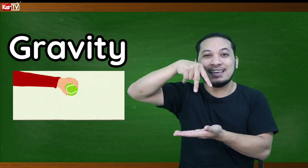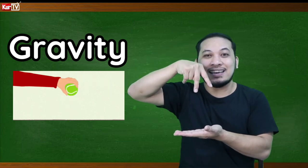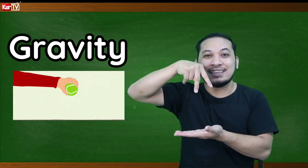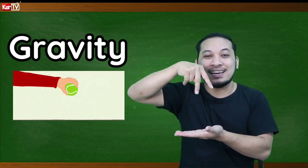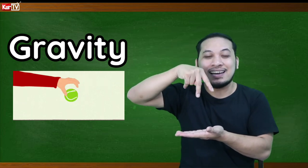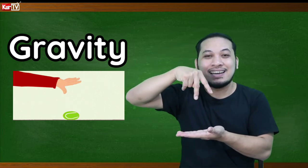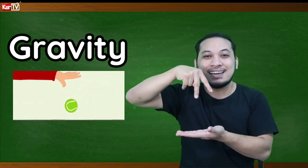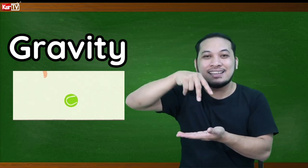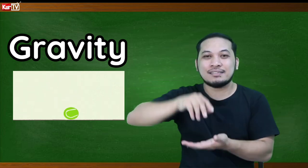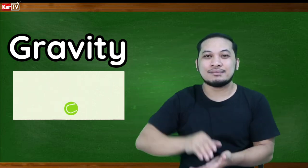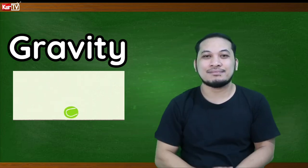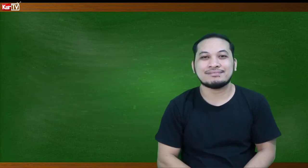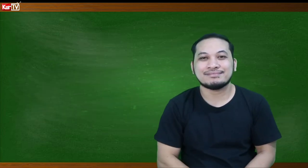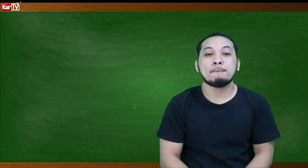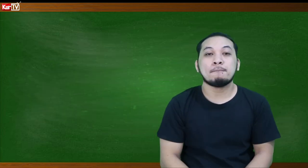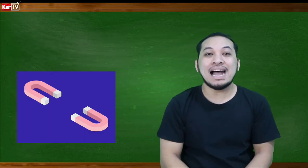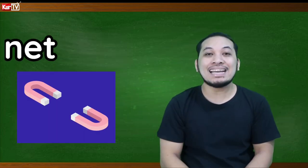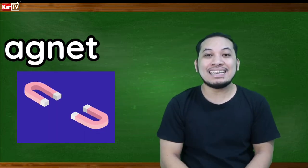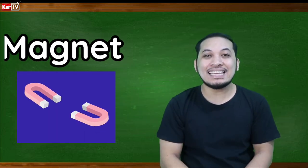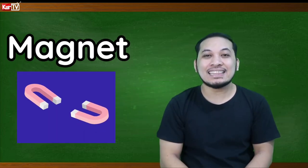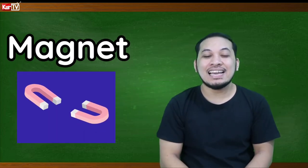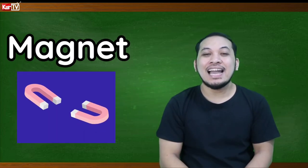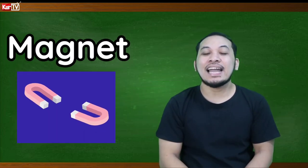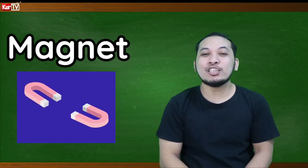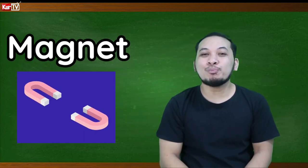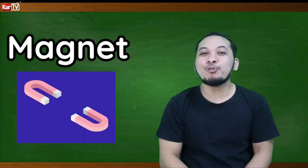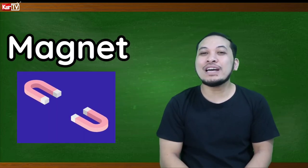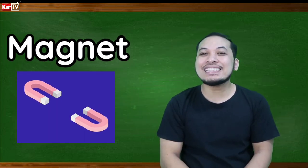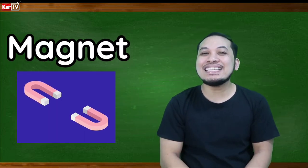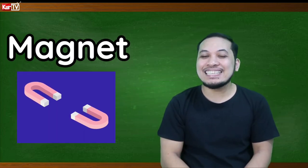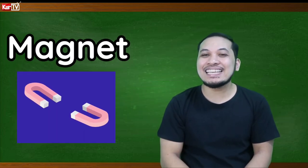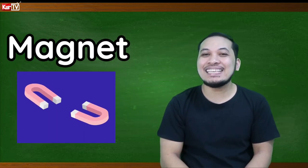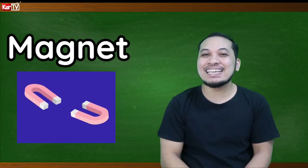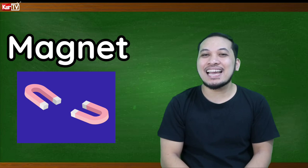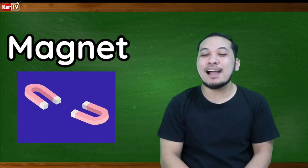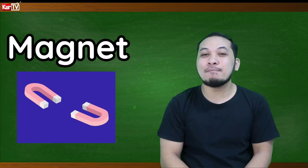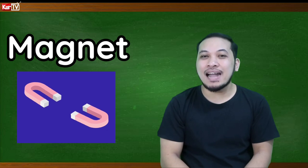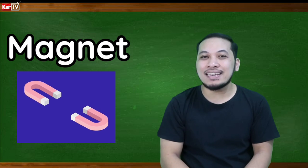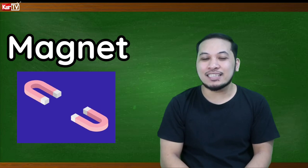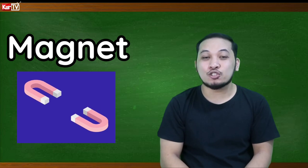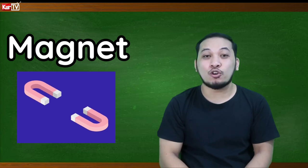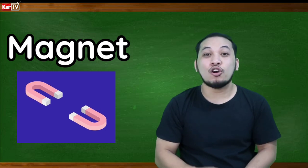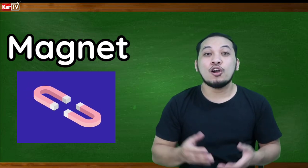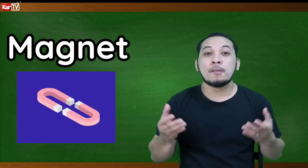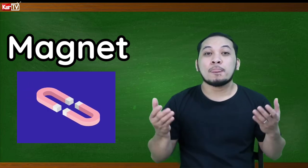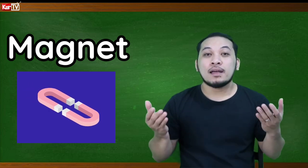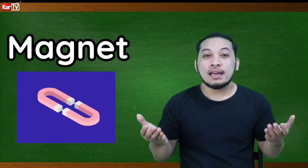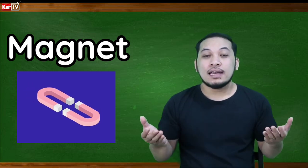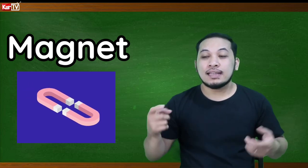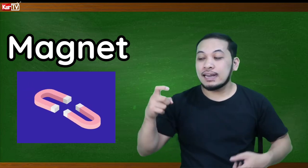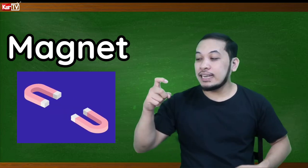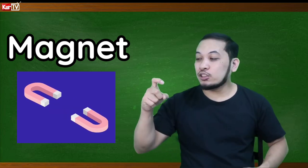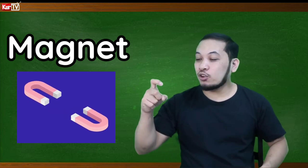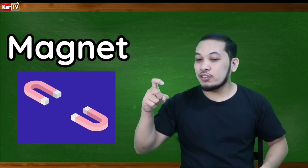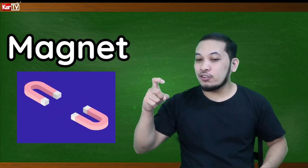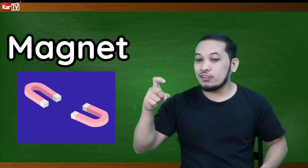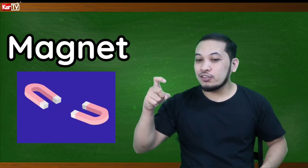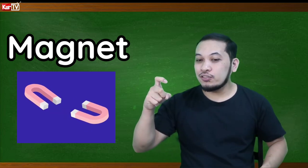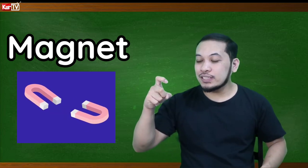Ayan. Magnet. Ganito po natin isisenyas ang magnet. So nakaganito kayo, yung